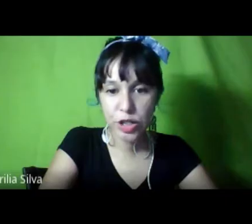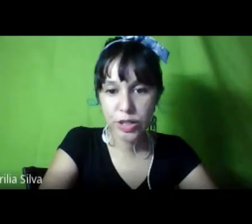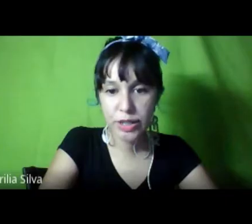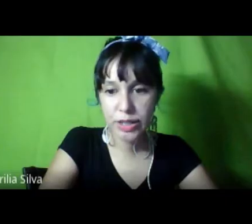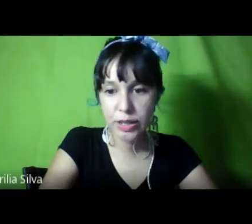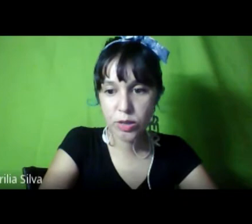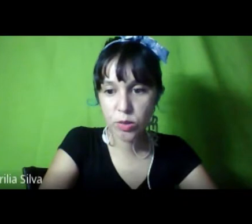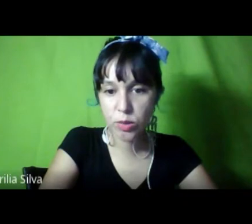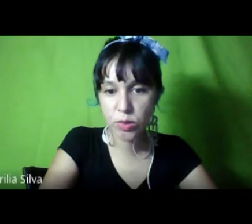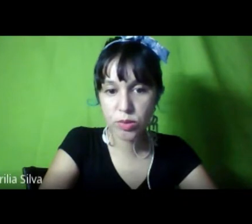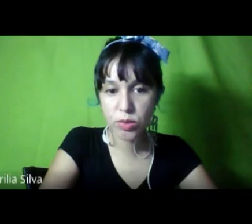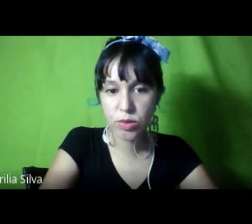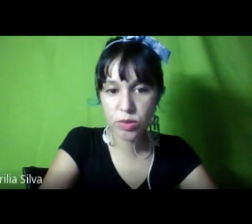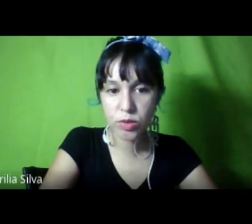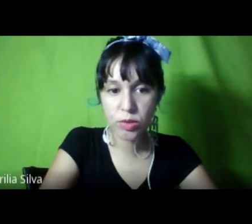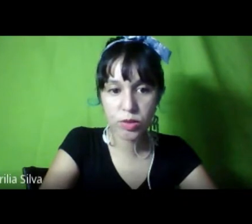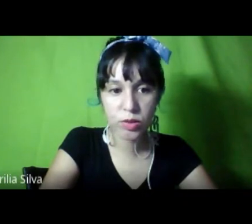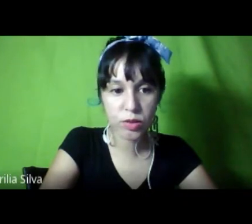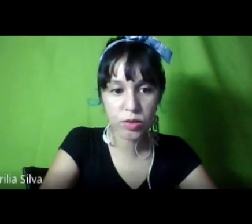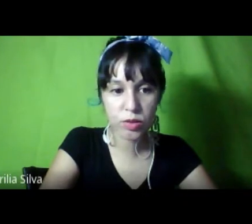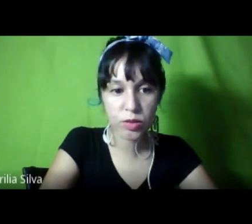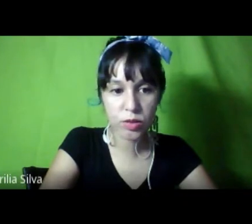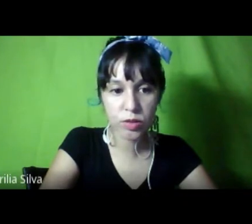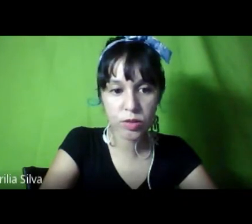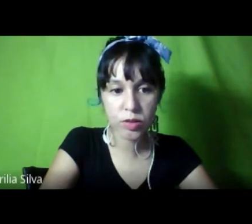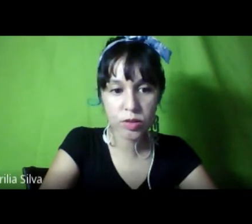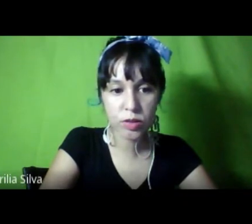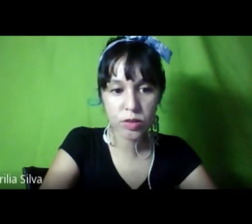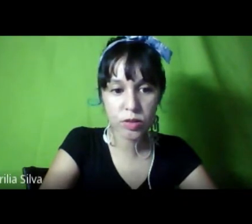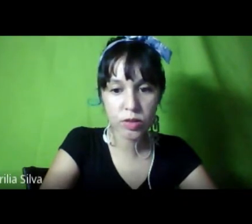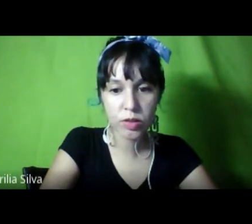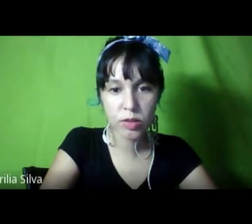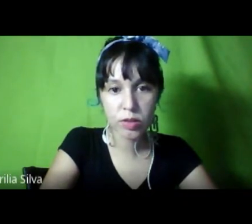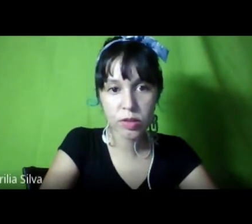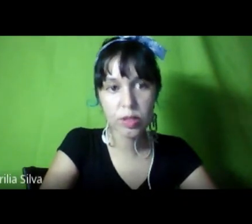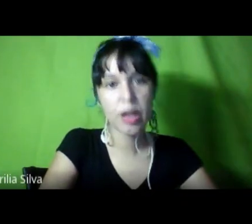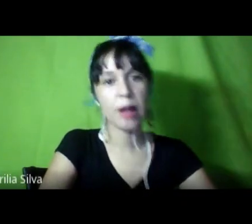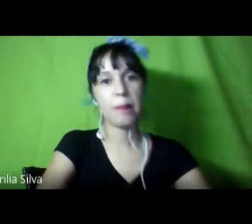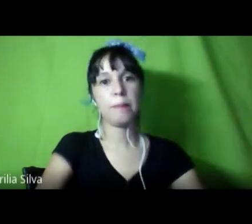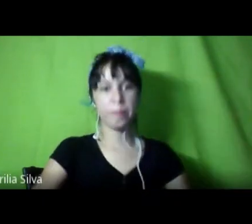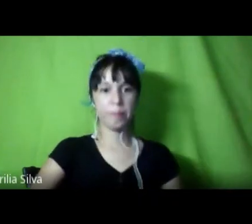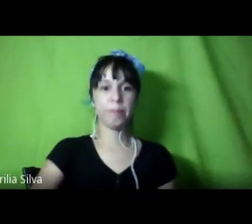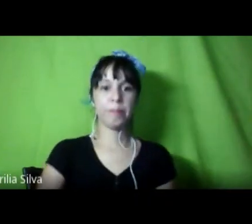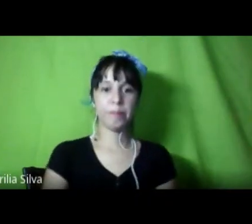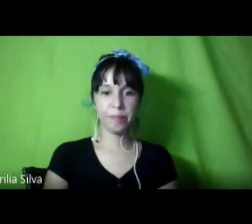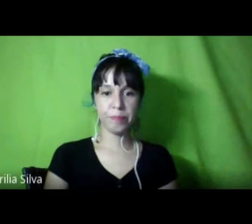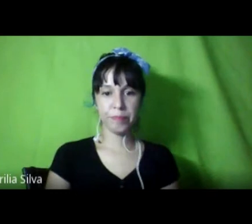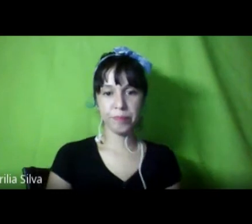Compartilhando.